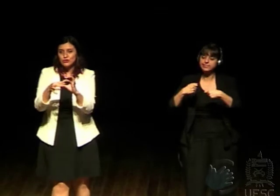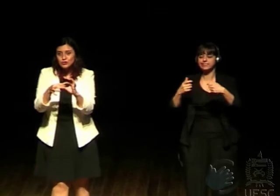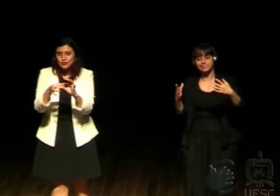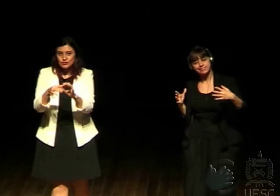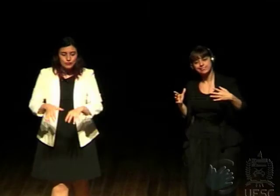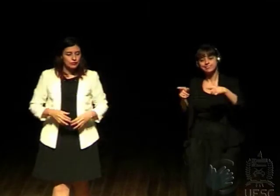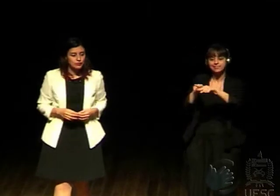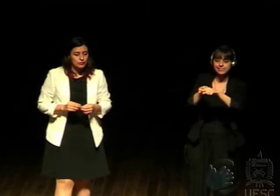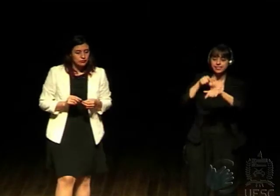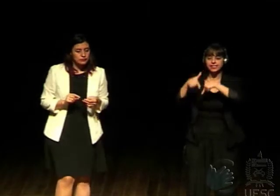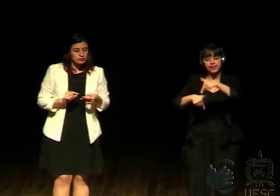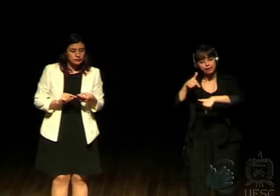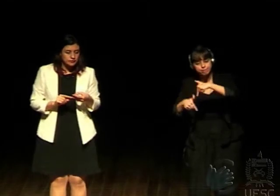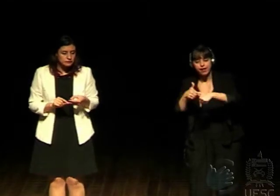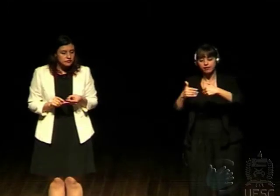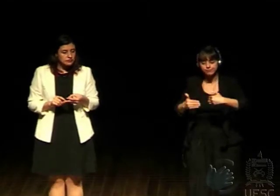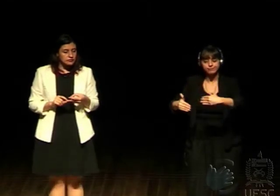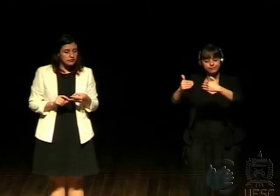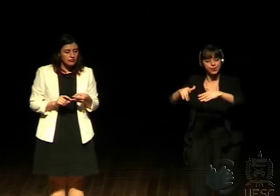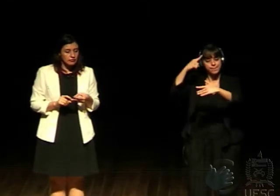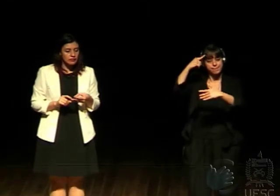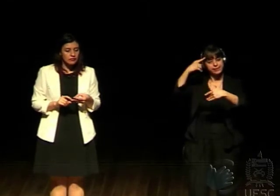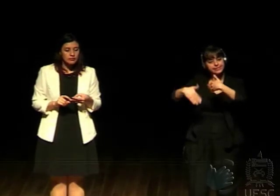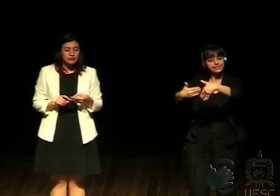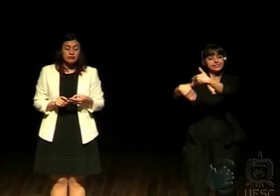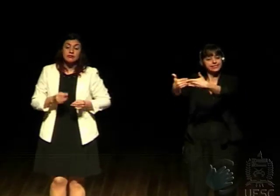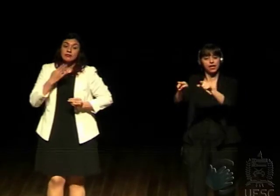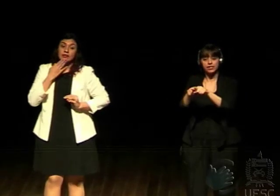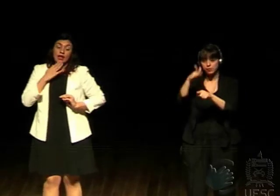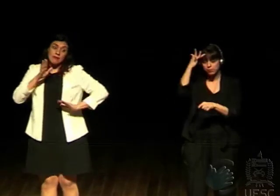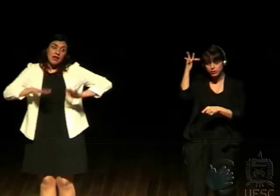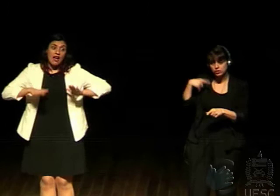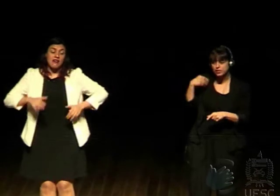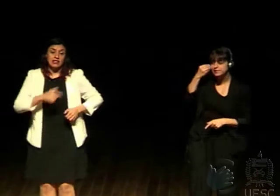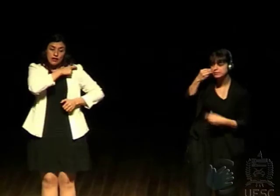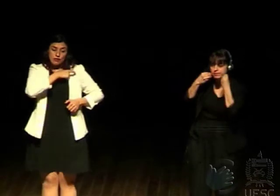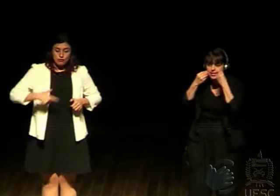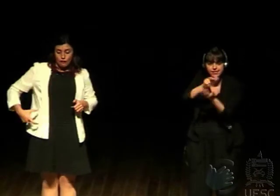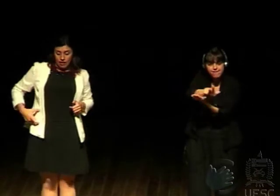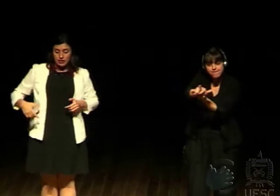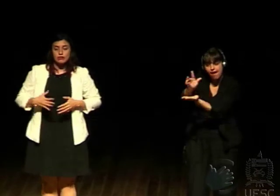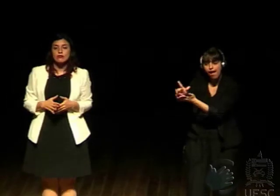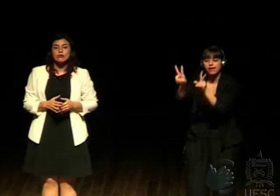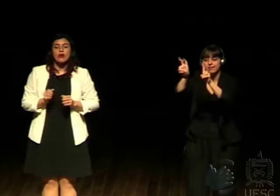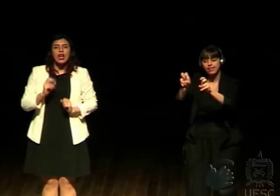de tener un trabajo en conjunto con expertos en las distintas temáticas también.